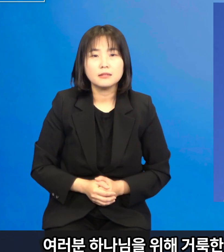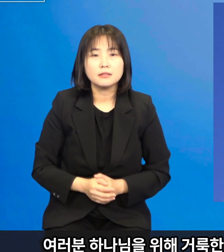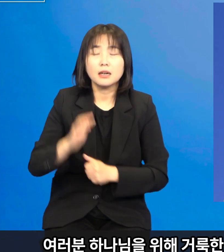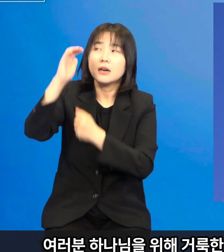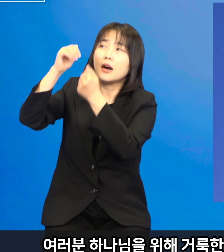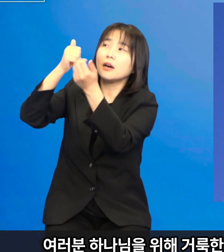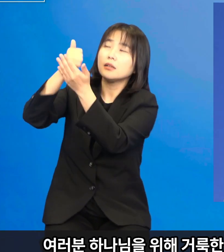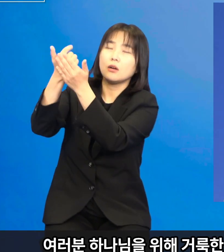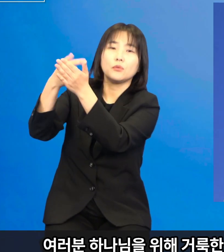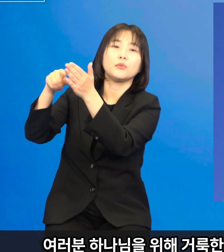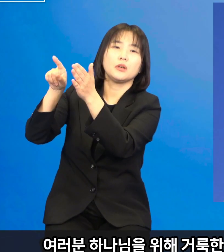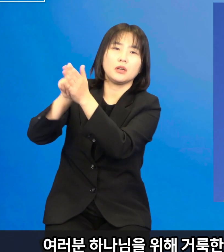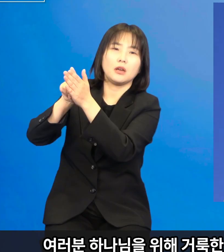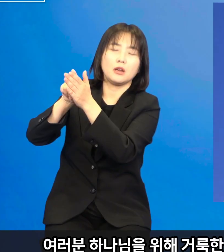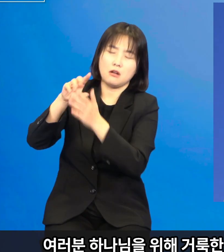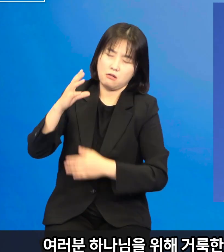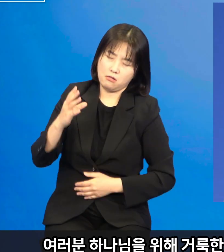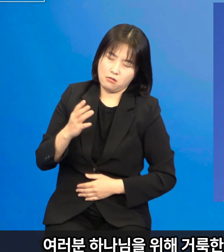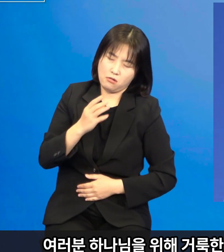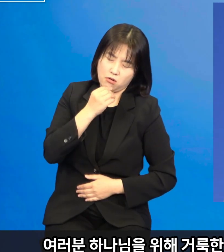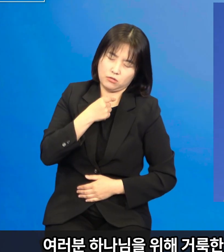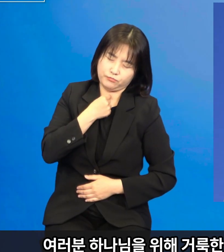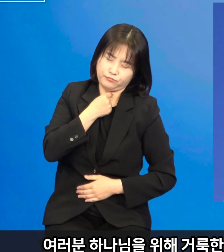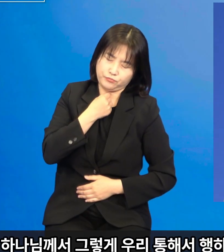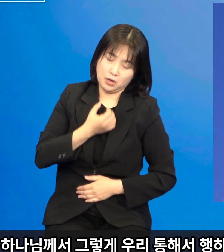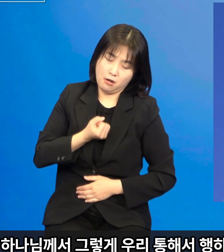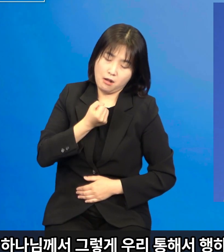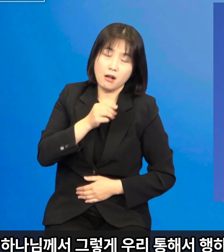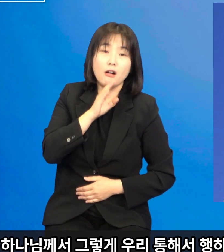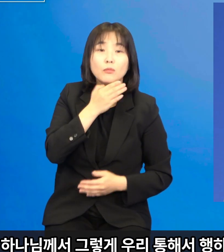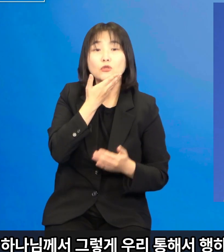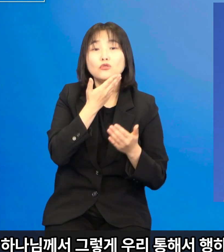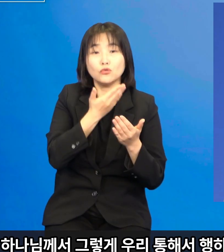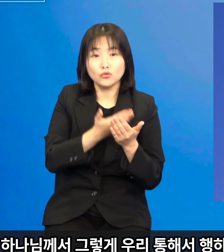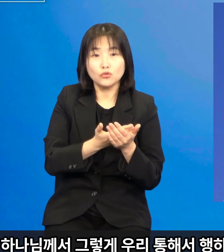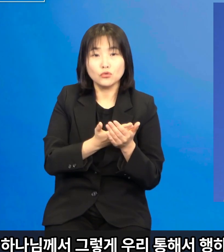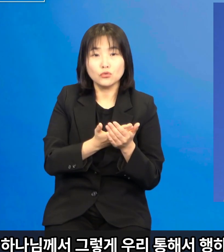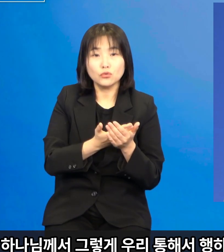하나님을 위해 거룩한 소원을 품는 거 너무 중요하고 하나님께서 그렇게